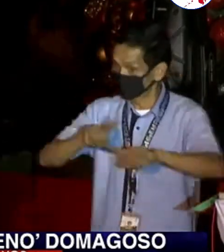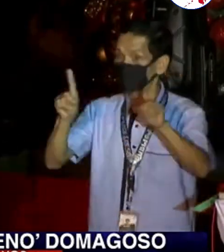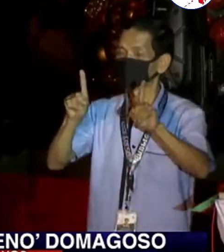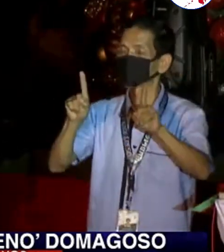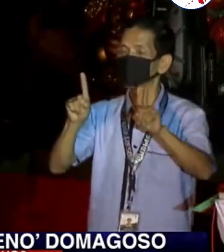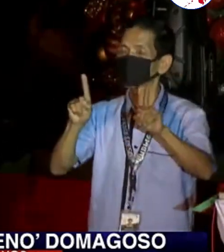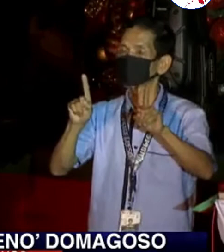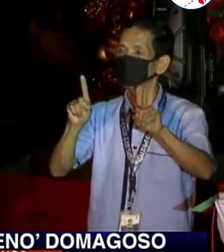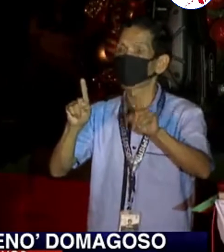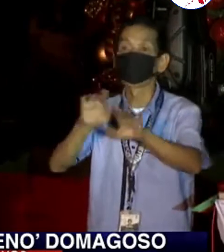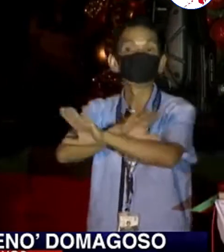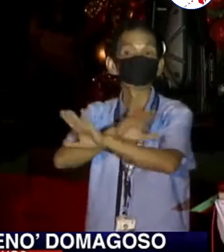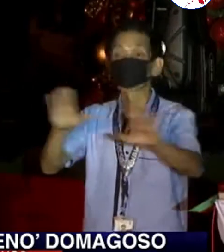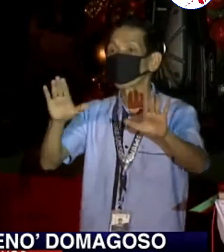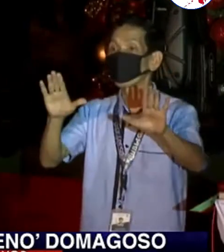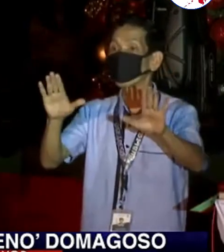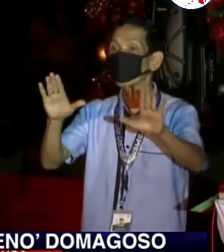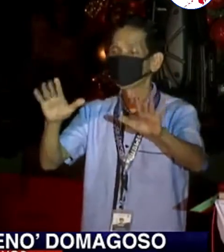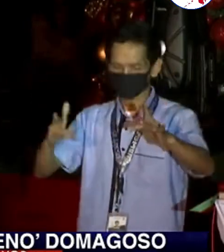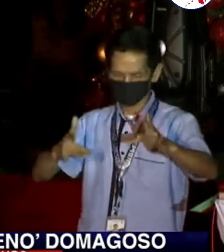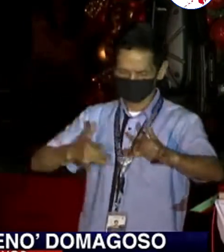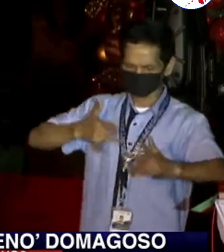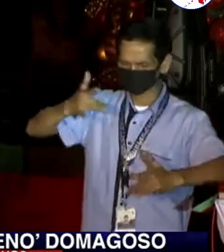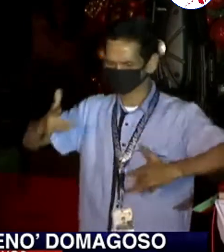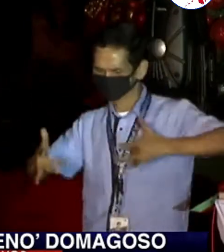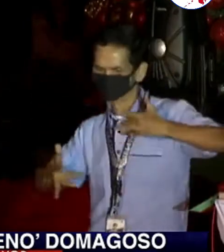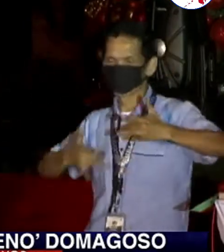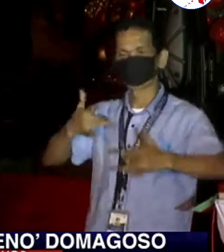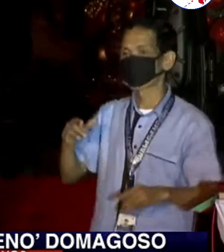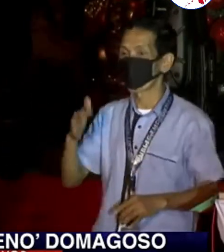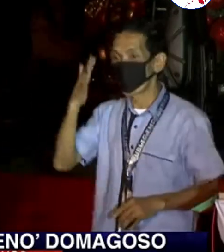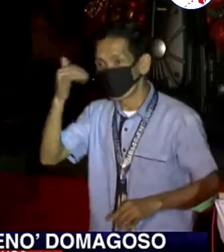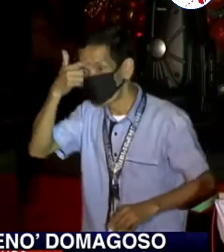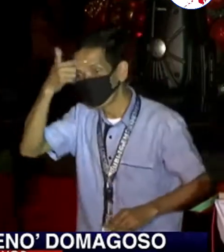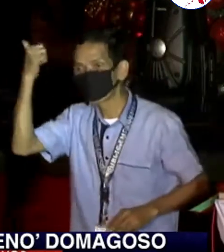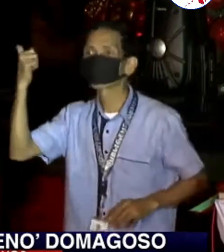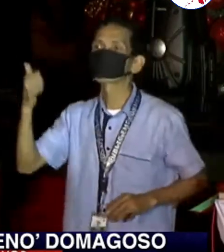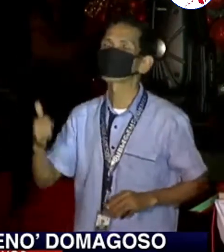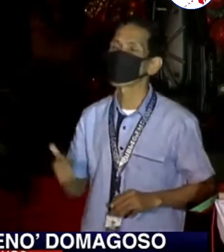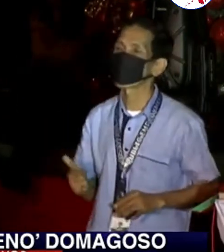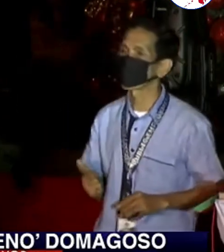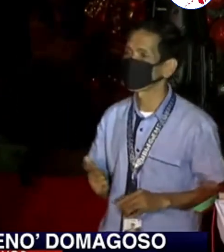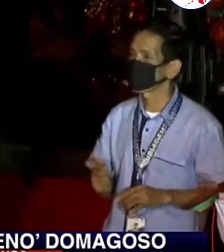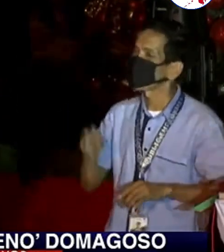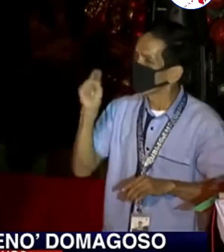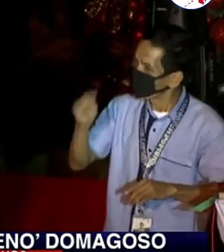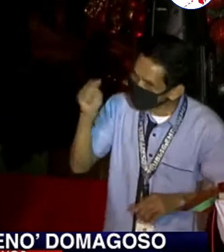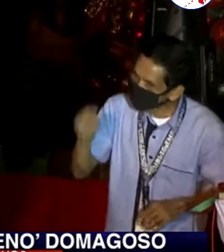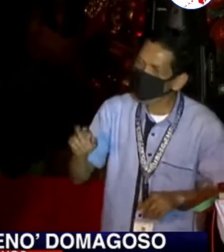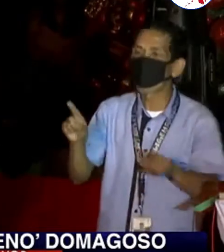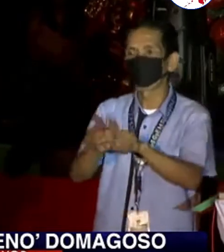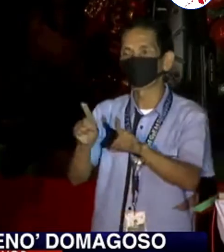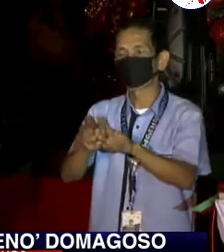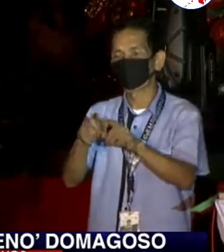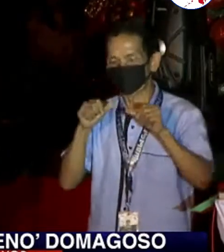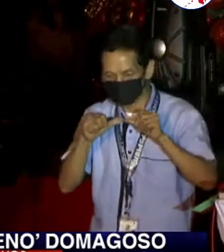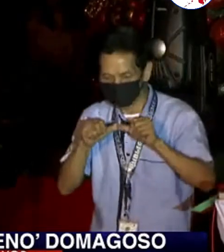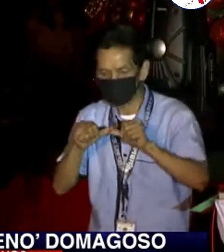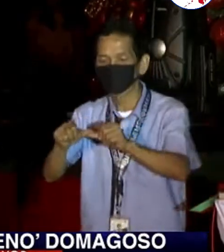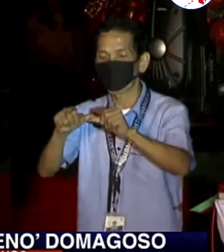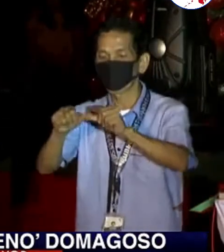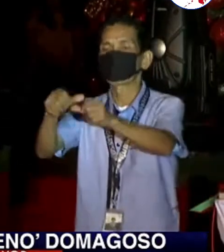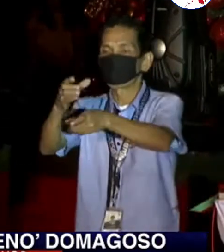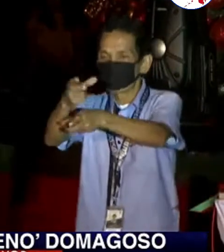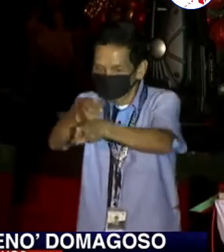Ngunit, huwag tayo masyadong ma-excite. Dahil kailangan pa rin natin patuloy na